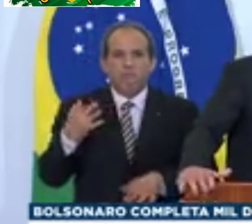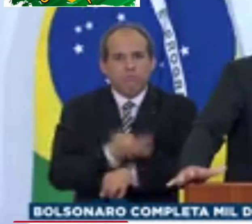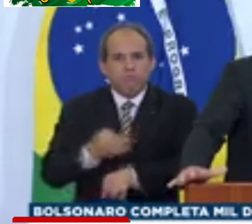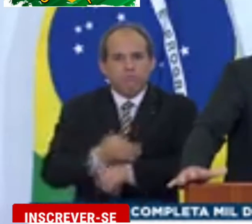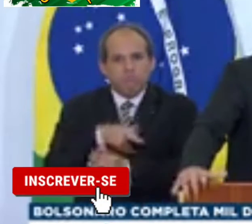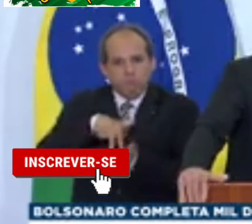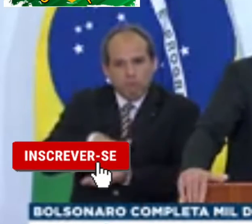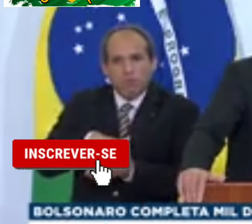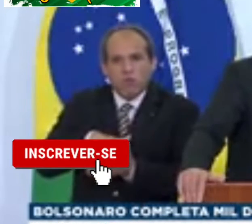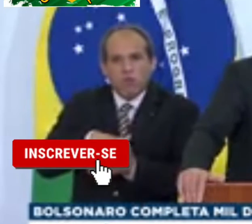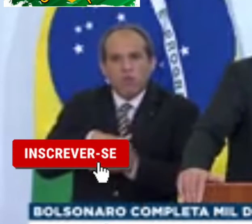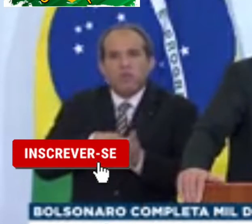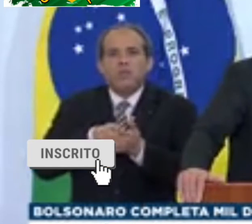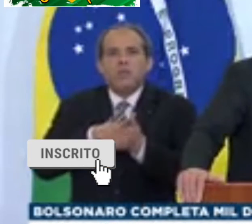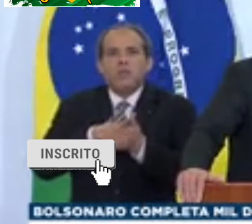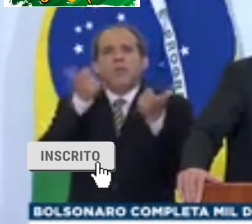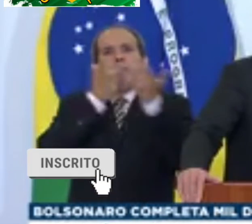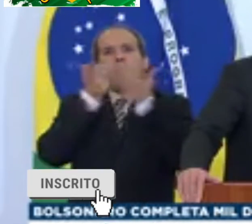não é fácil.